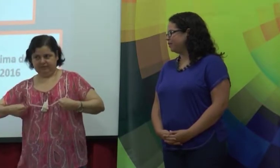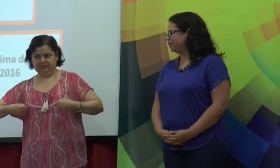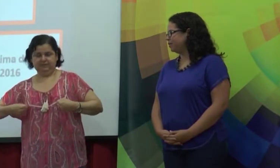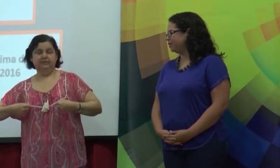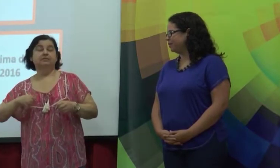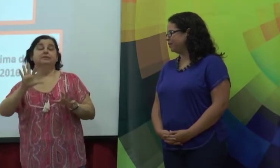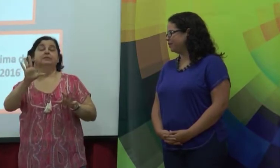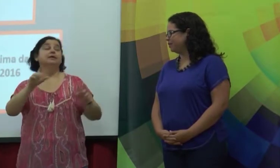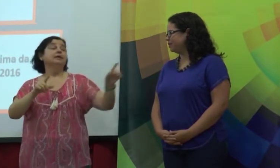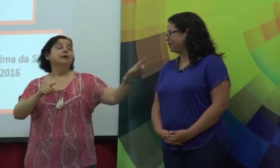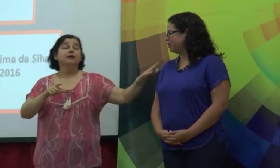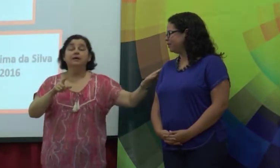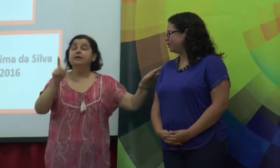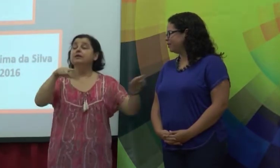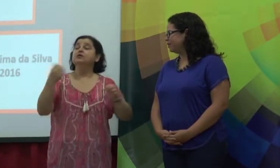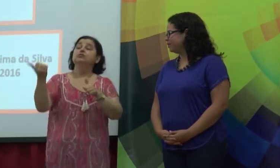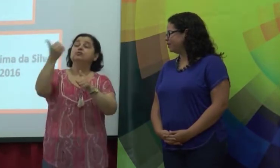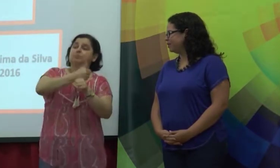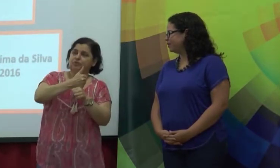E eu sou surda, parece.